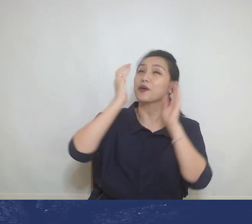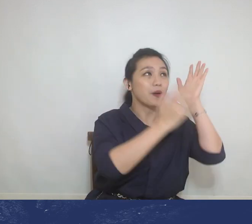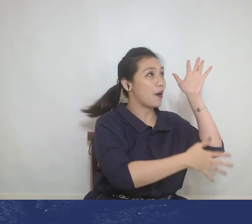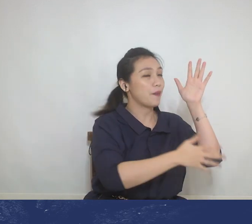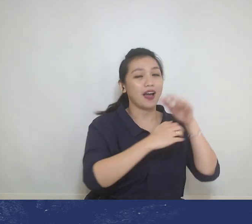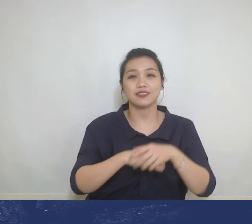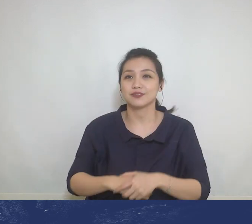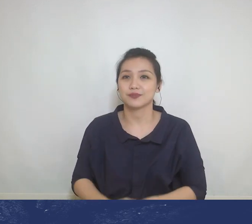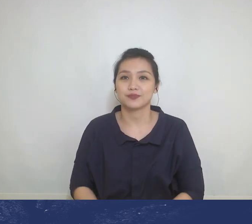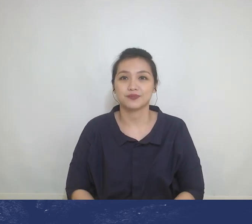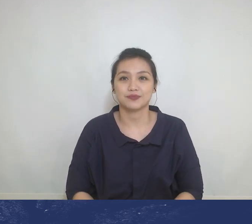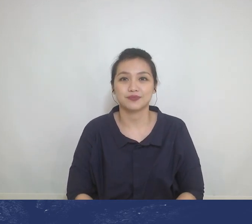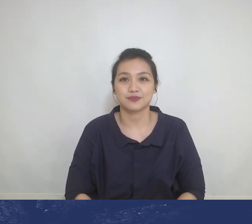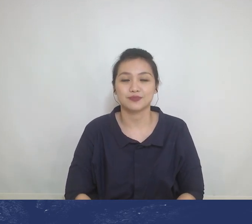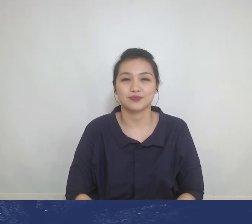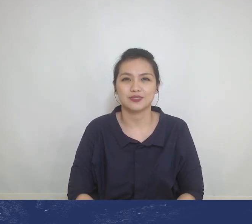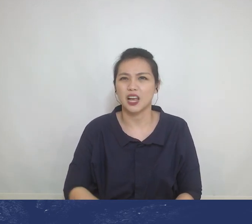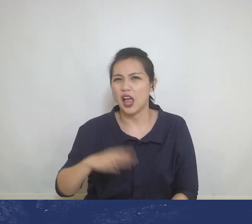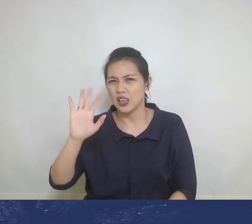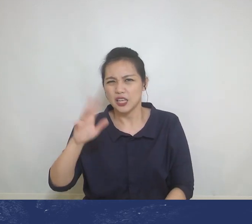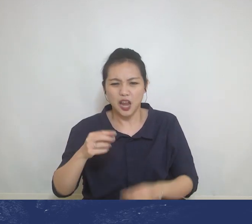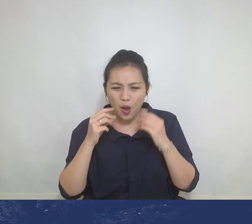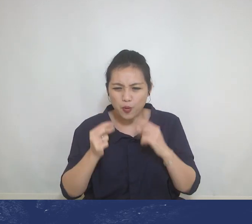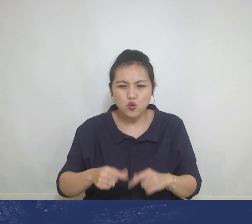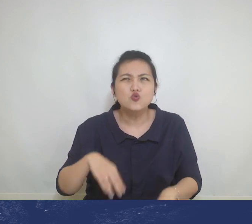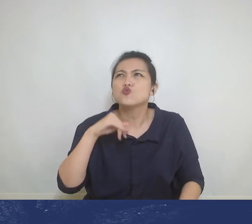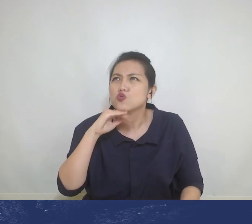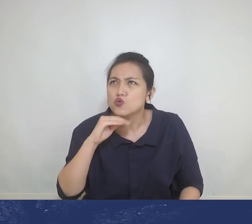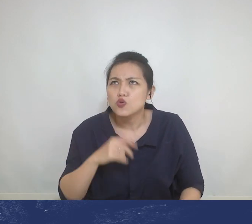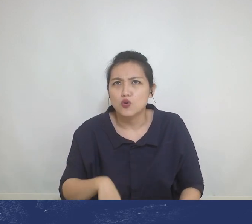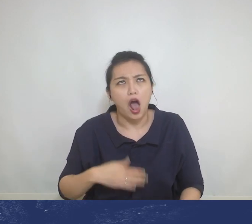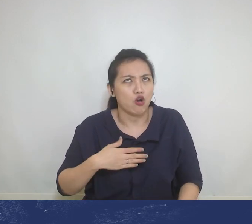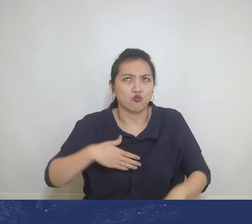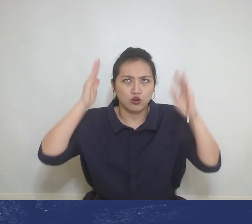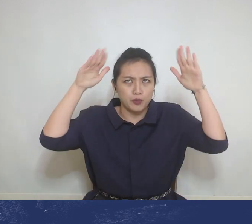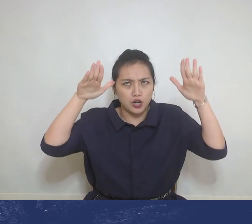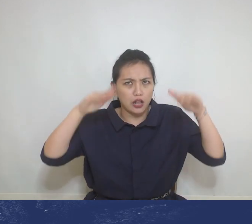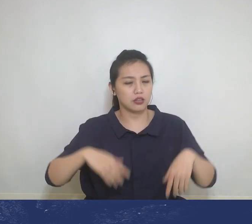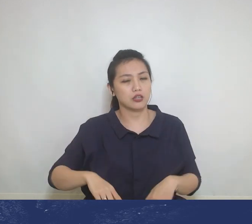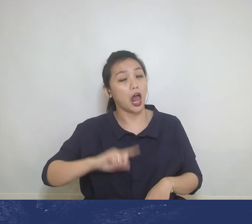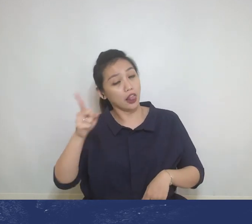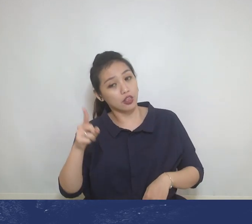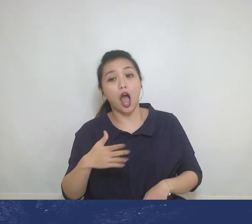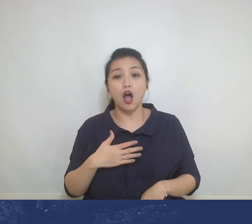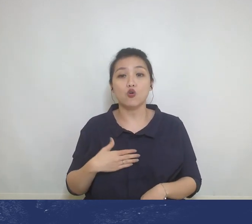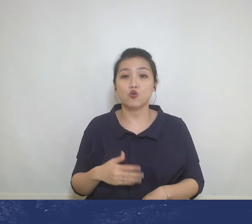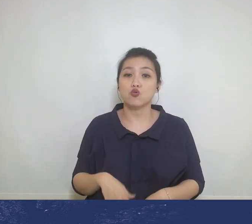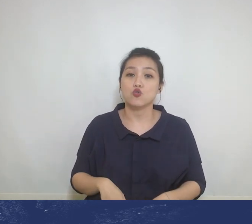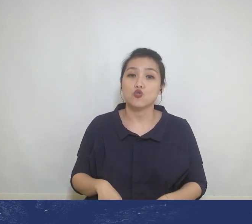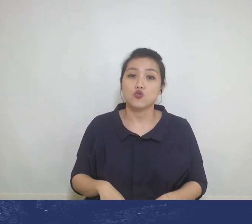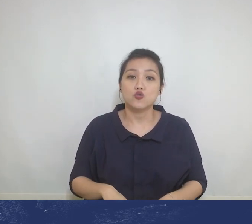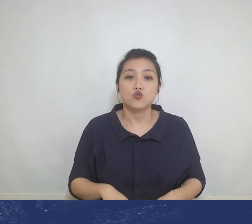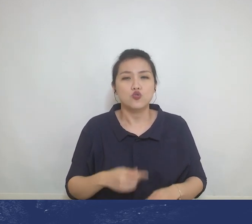untuk kita tuh menyenangkan hati Tuhan. Gak perlu tunggu diberkati atau kita tidak diberkati. Berapa banyak